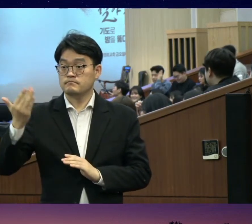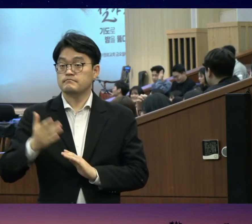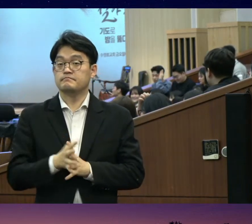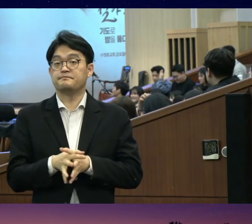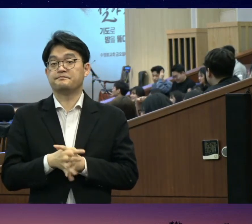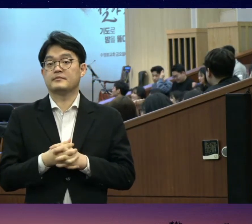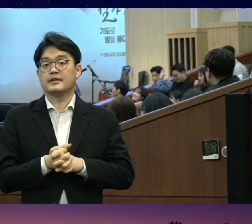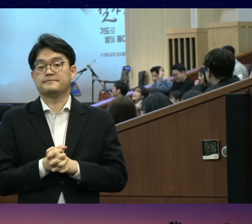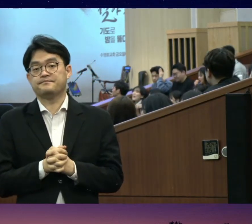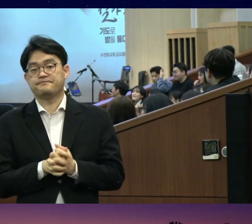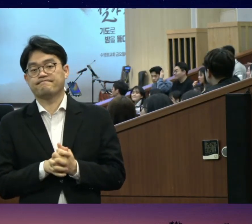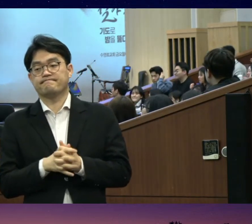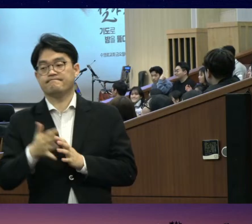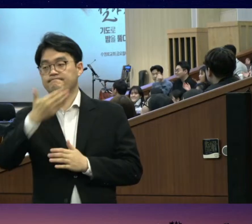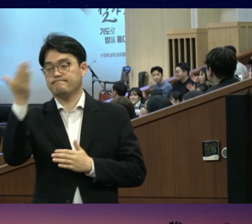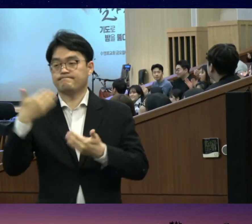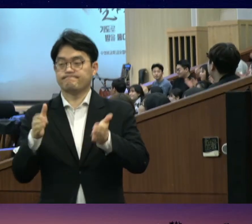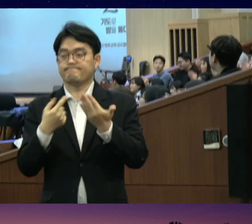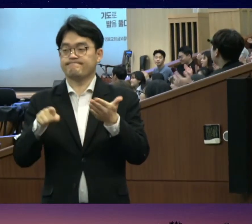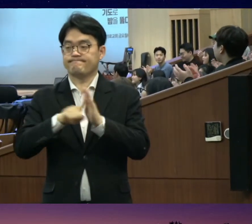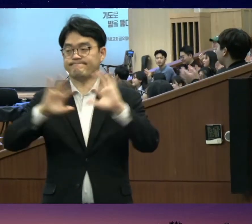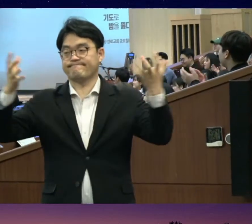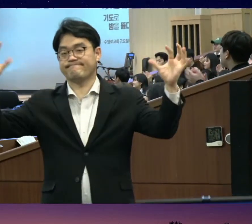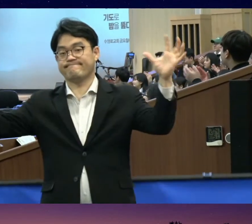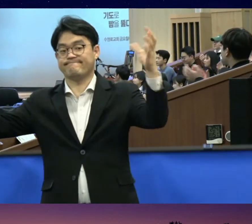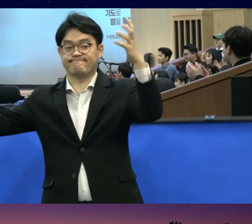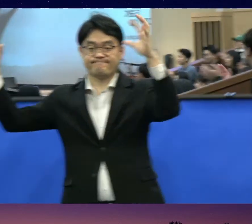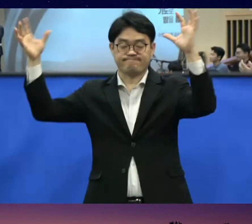자, 우리 청년부를 위해서 박수 한번 치겠습니다.